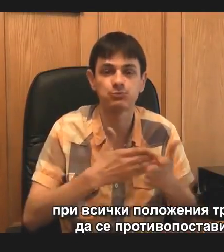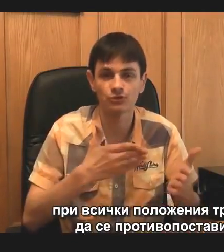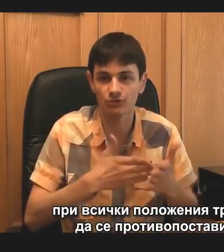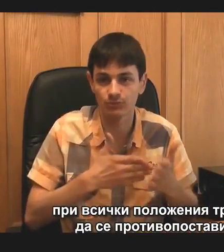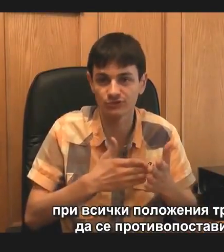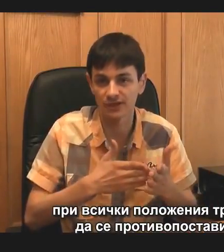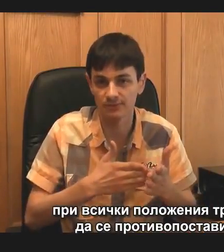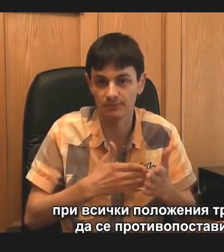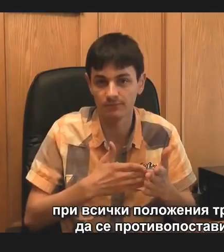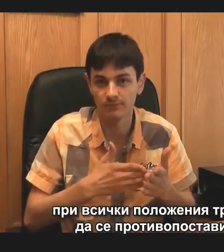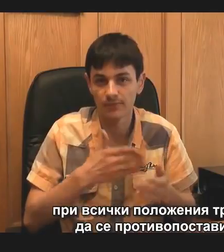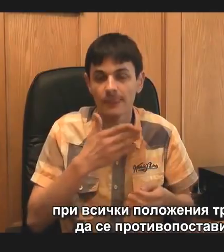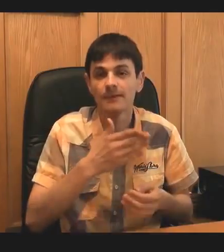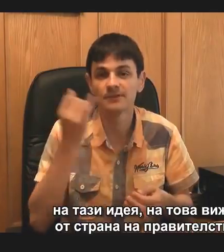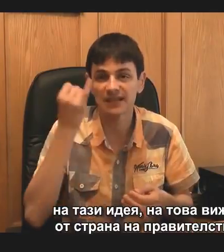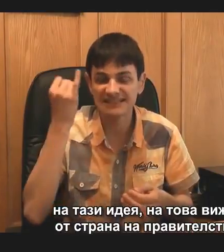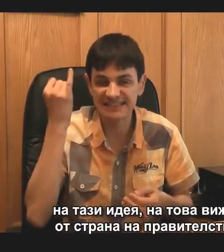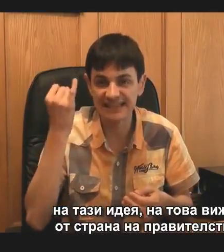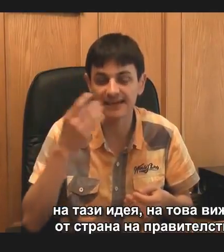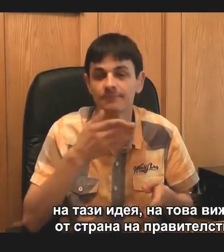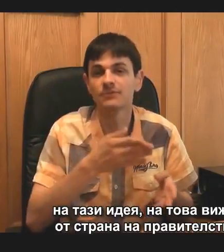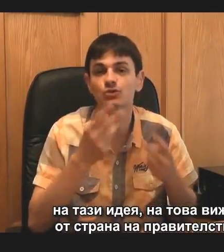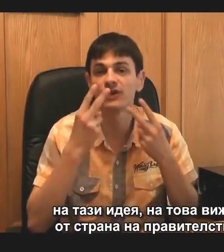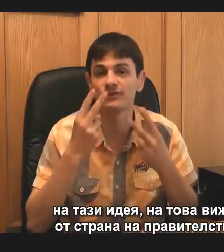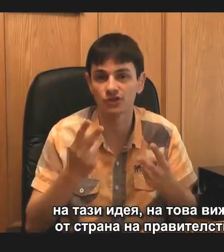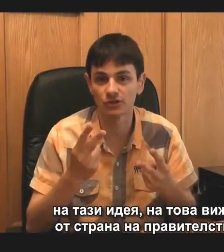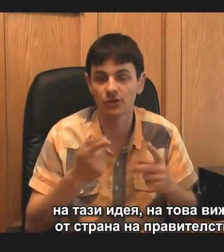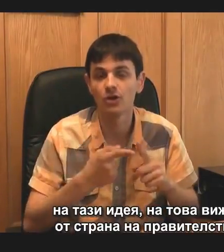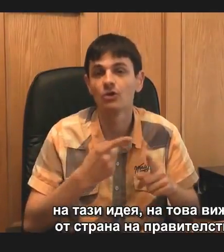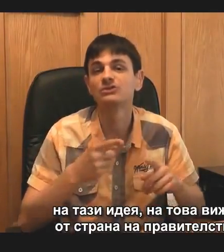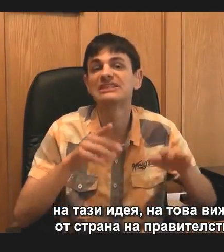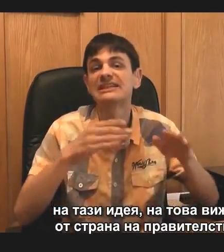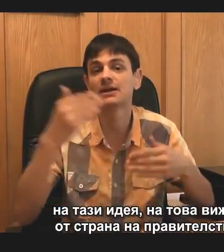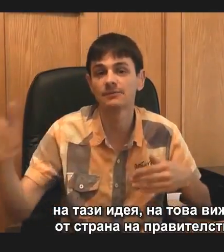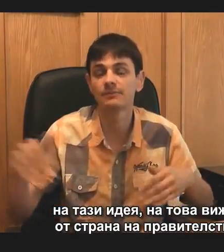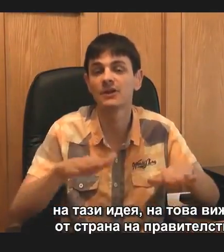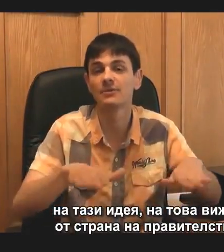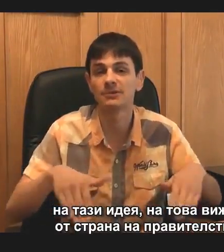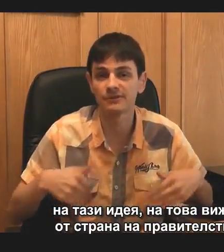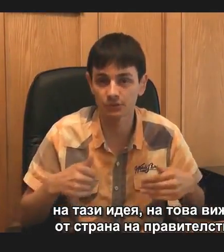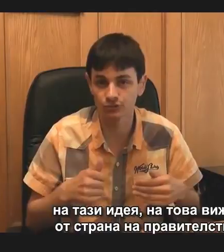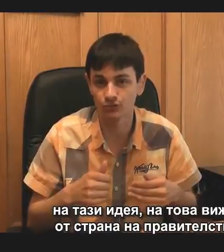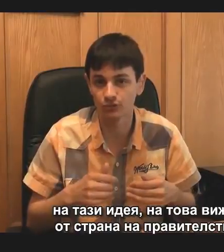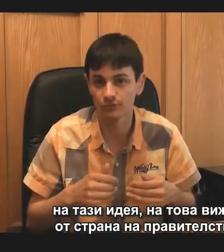противопоставим на тази идея, на това виждане от страна на правителството,